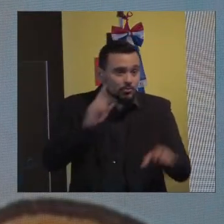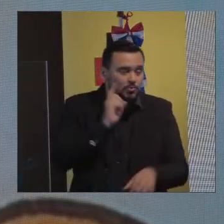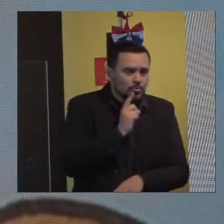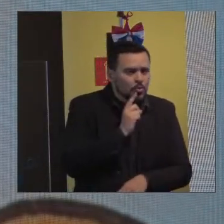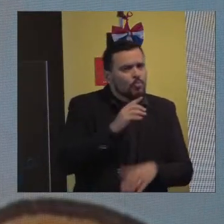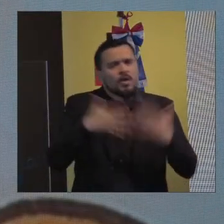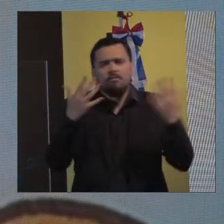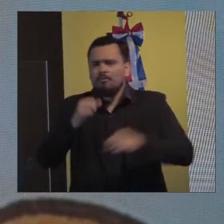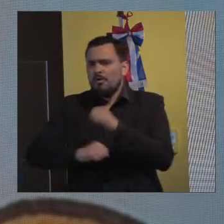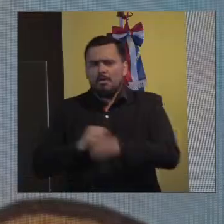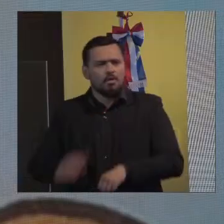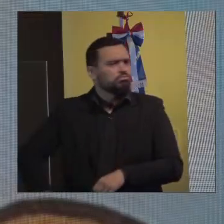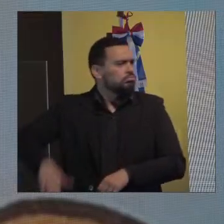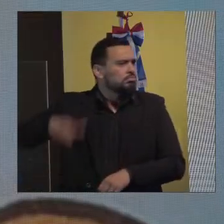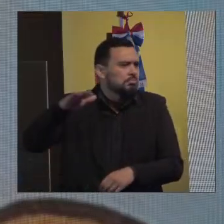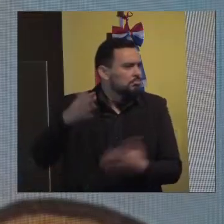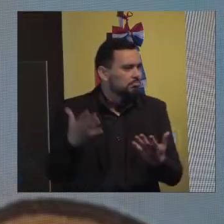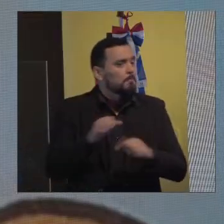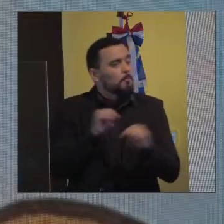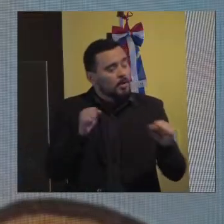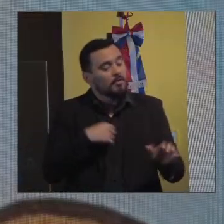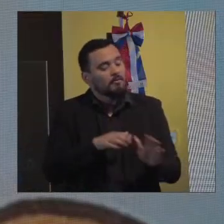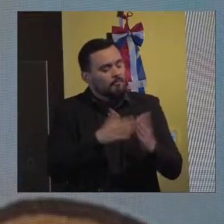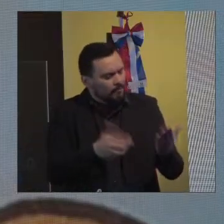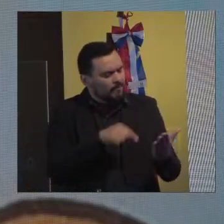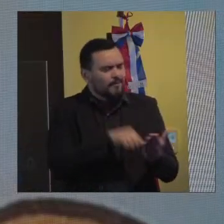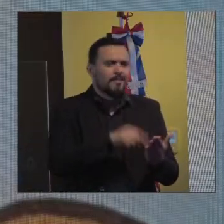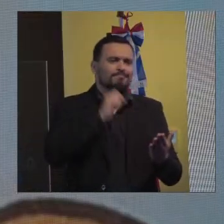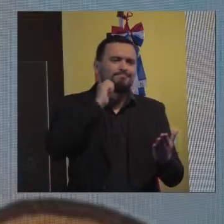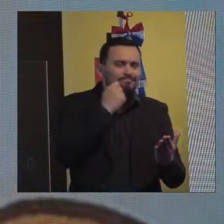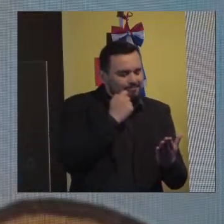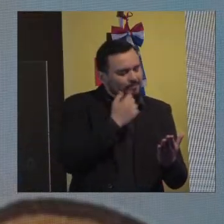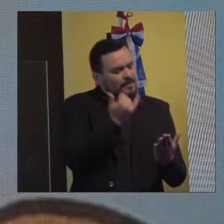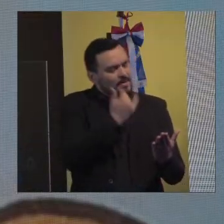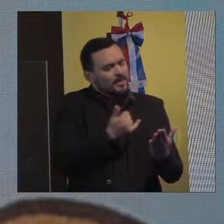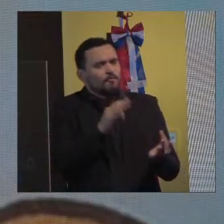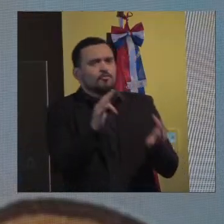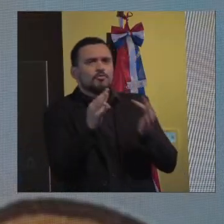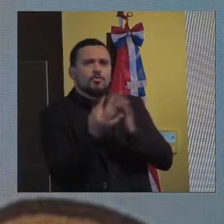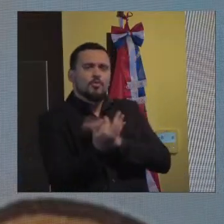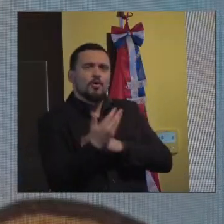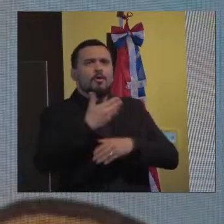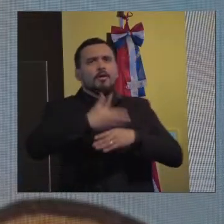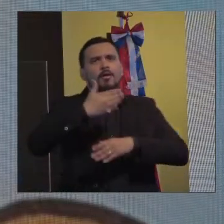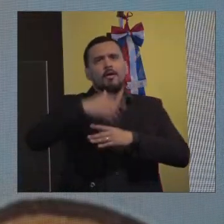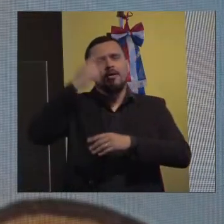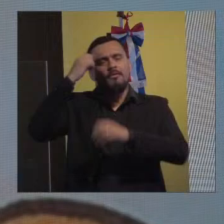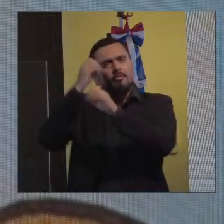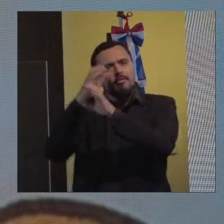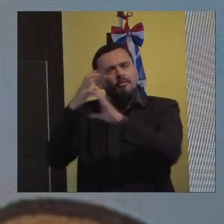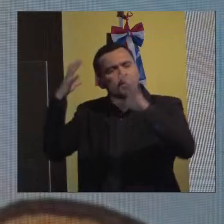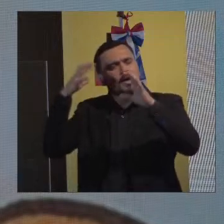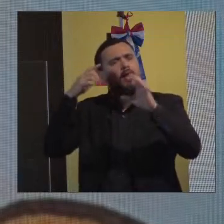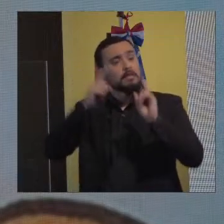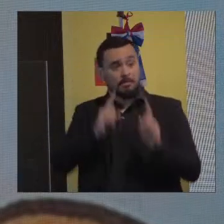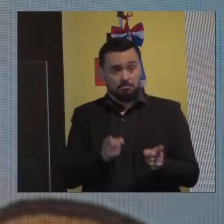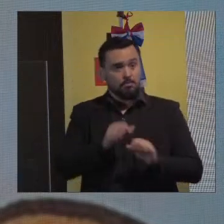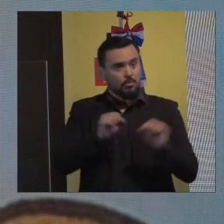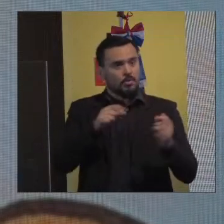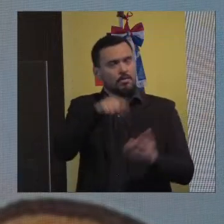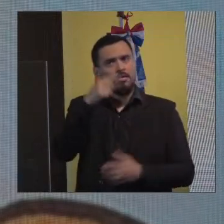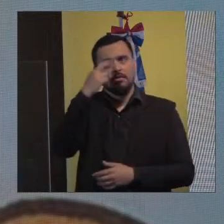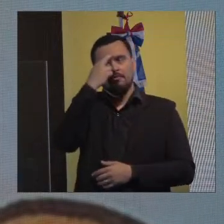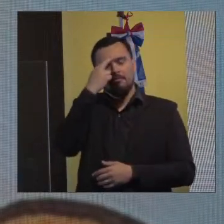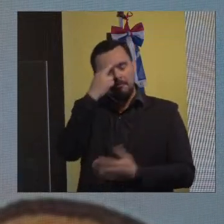cualquier edad puedan encontrarse con la ternura, la poesía y la filosofía de El Principito en su propia